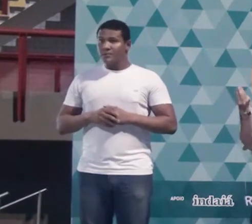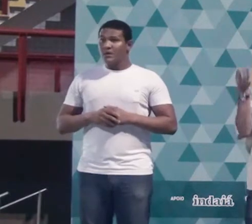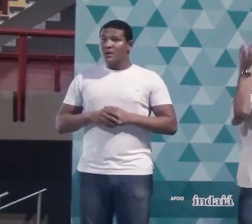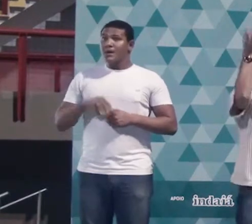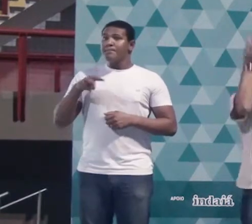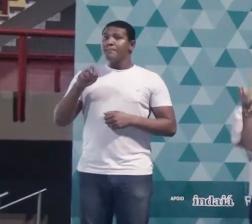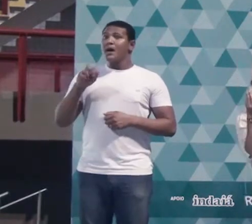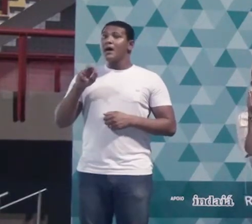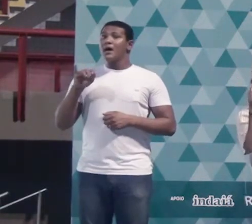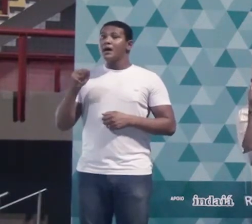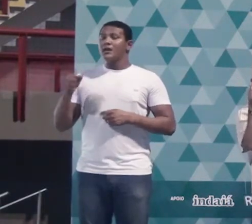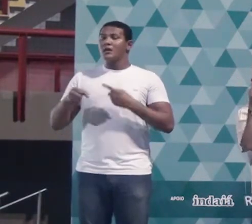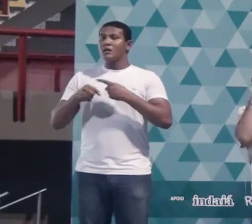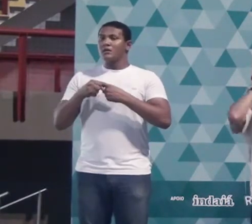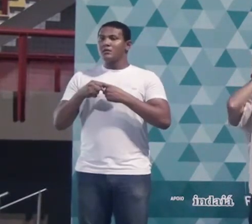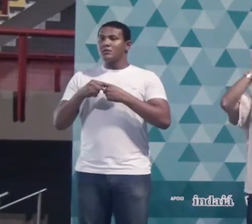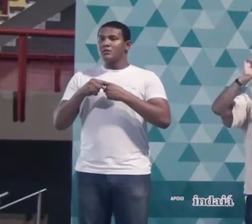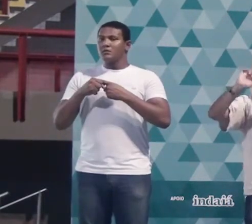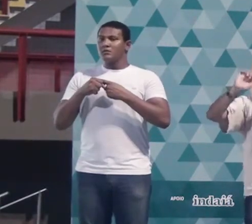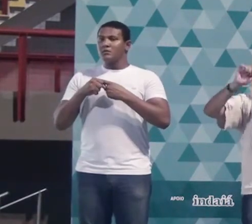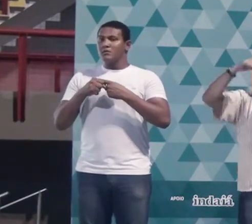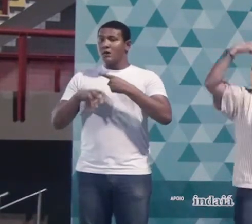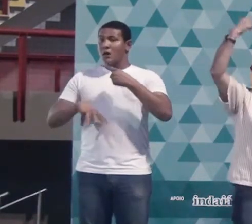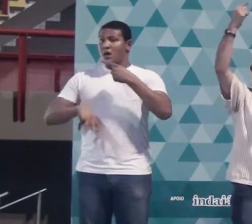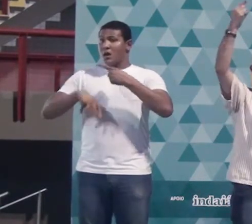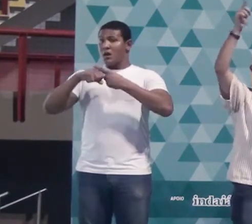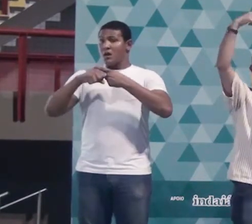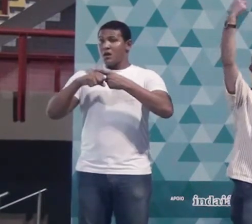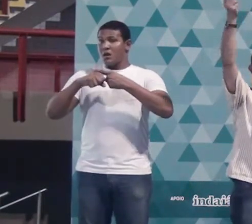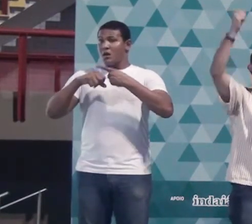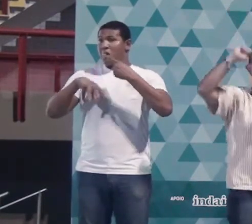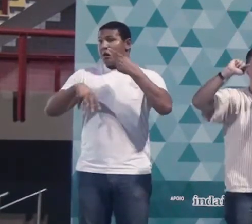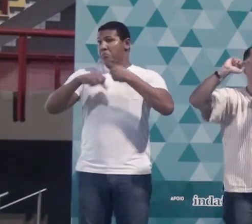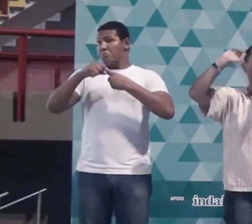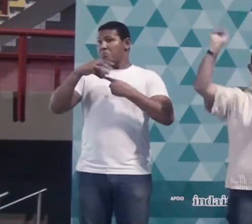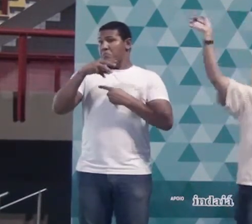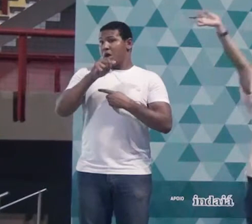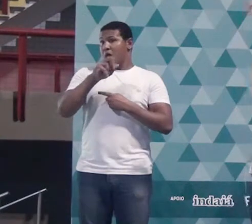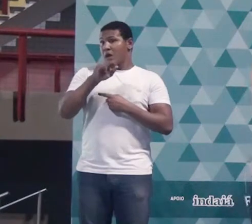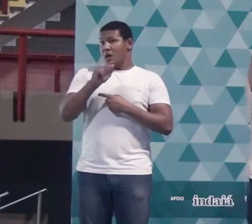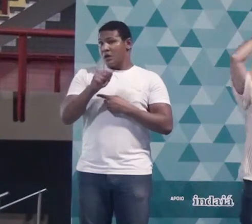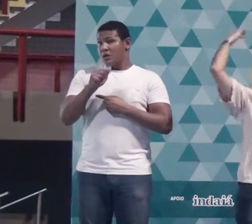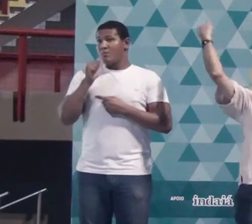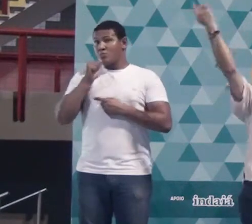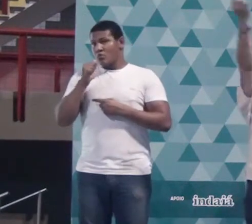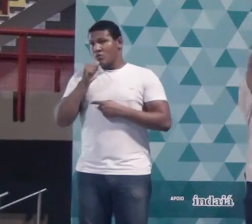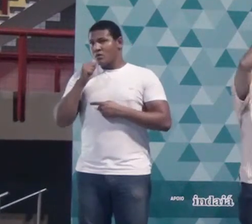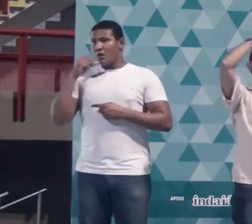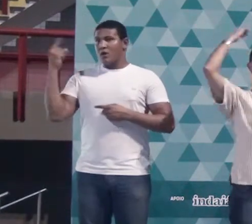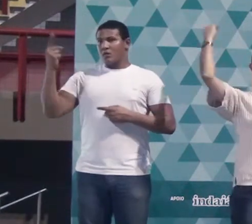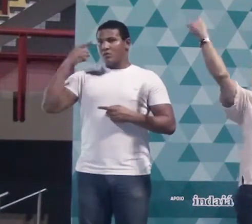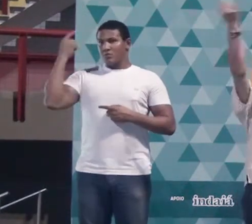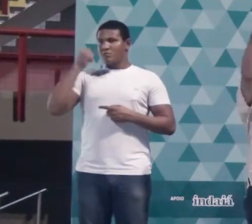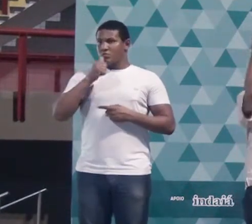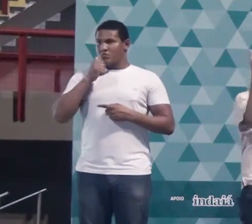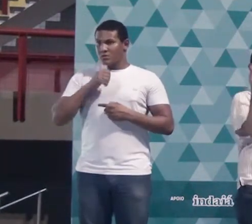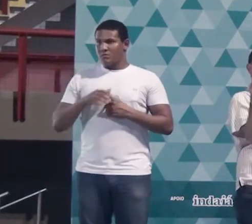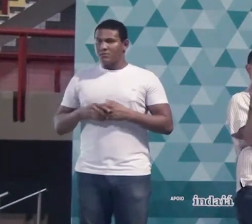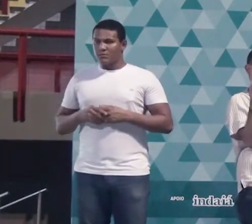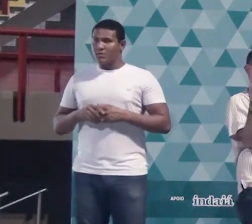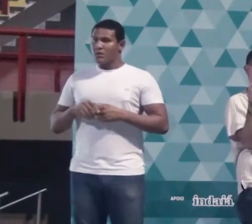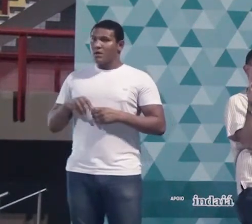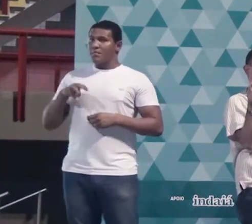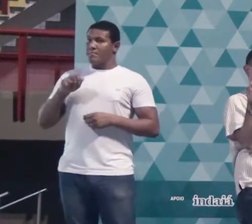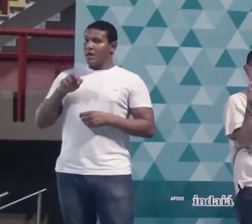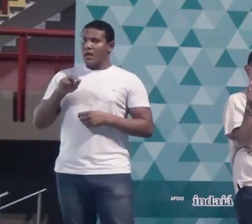Maria é hipônimo, porque toda Maria é uma mulher, nem toda mulher é uma Maria. Então mulher é mais geral, ó. Mulher é o hiperônimo,